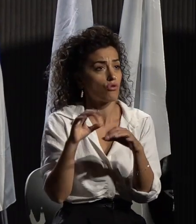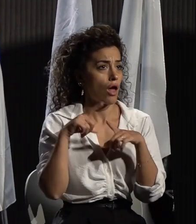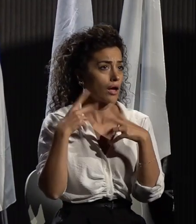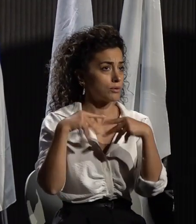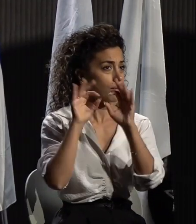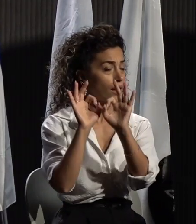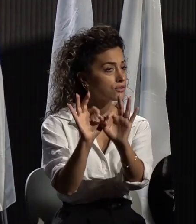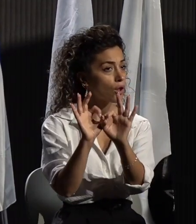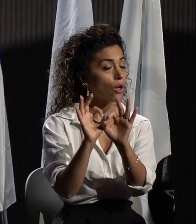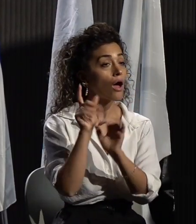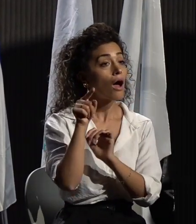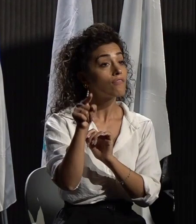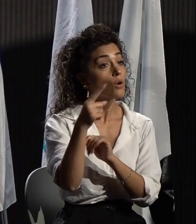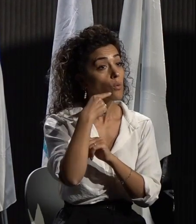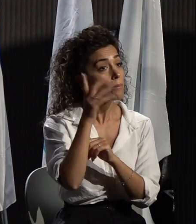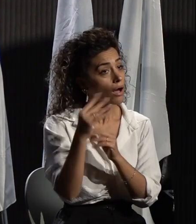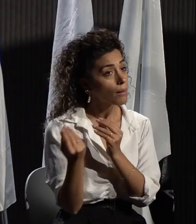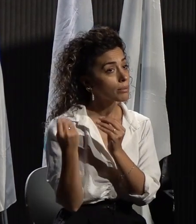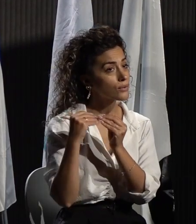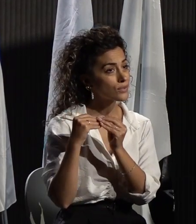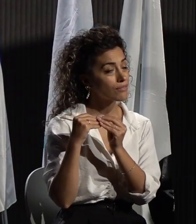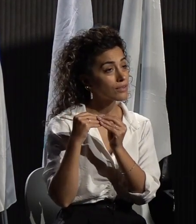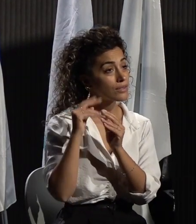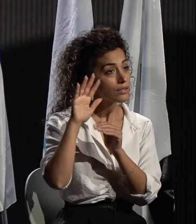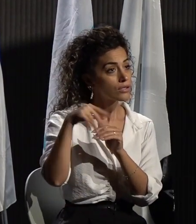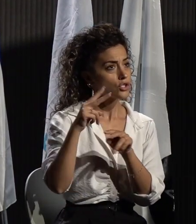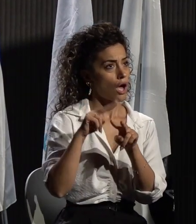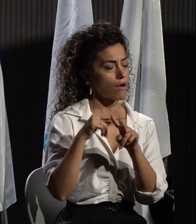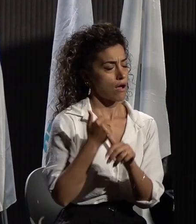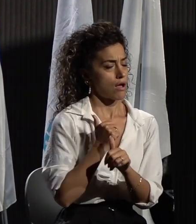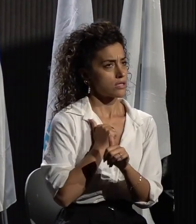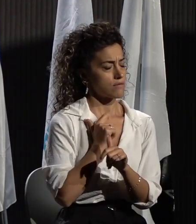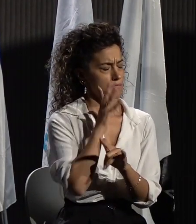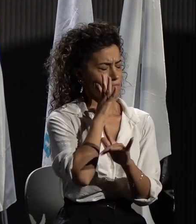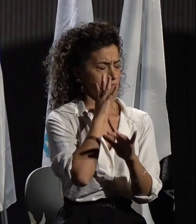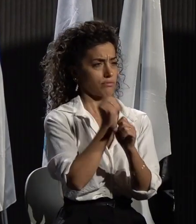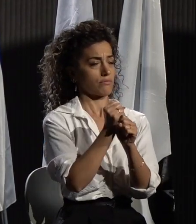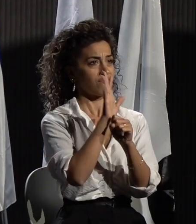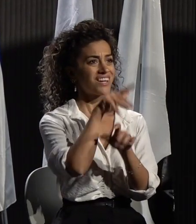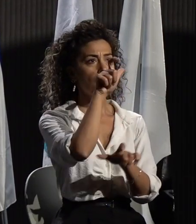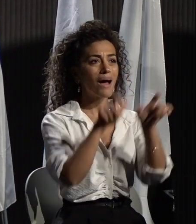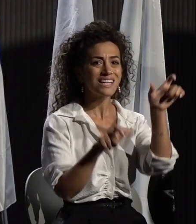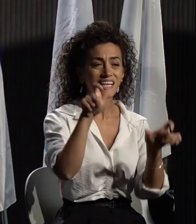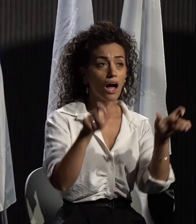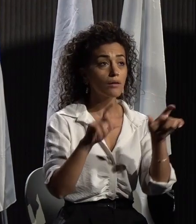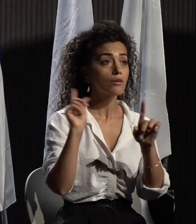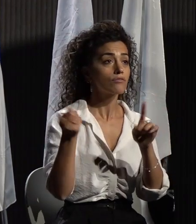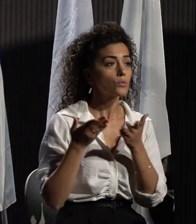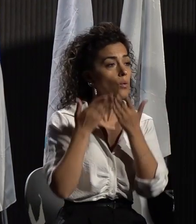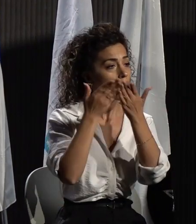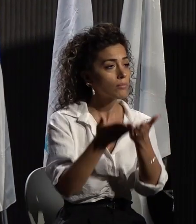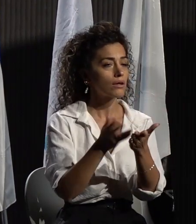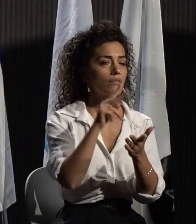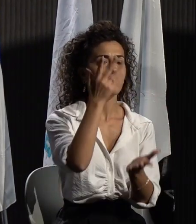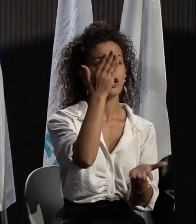משפחתו. אבל הוסיף שאחר כך התעשתו הצבא והחברה האזרחית, ועיקר ההבדל